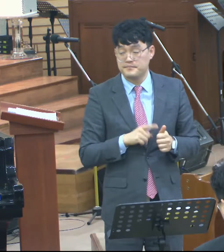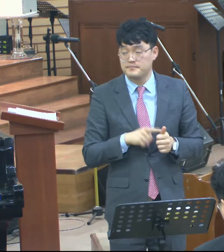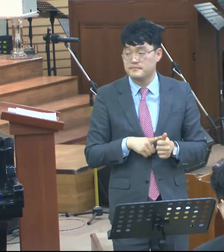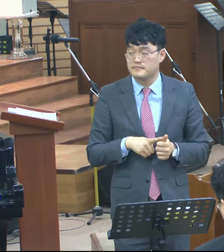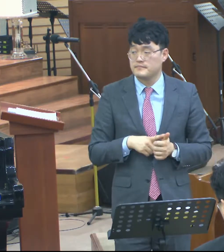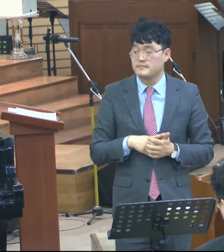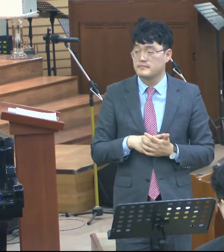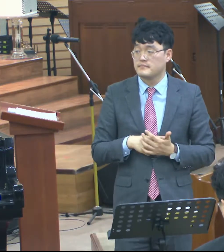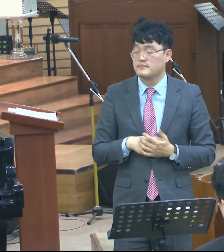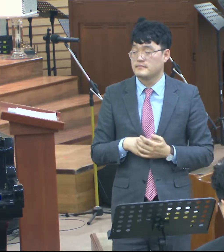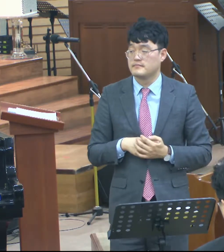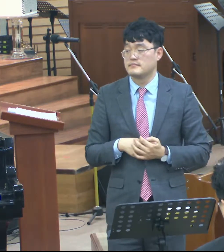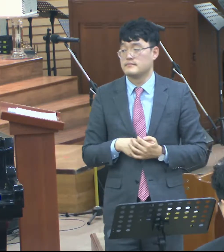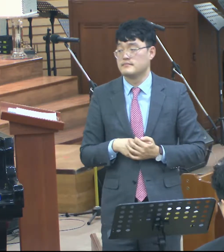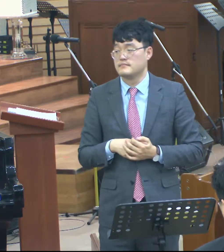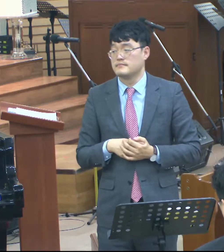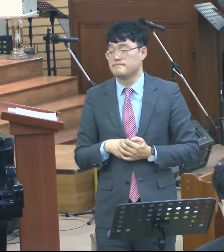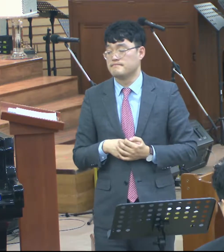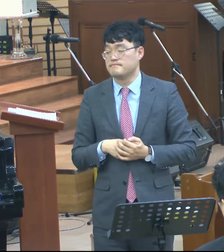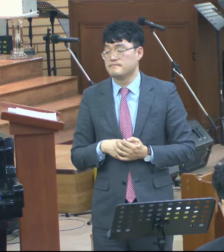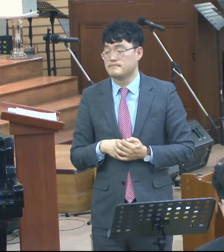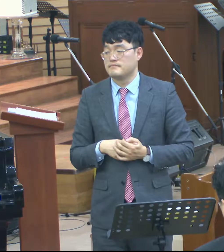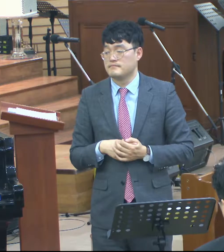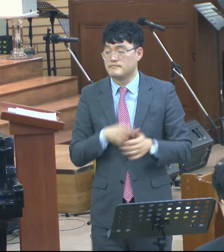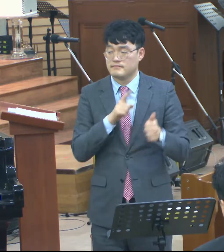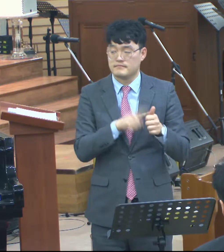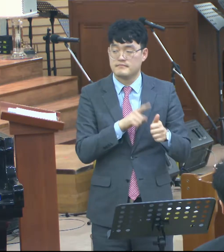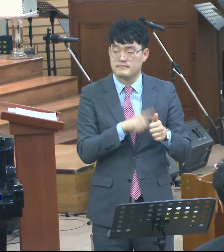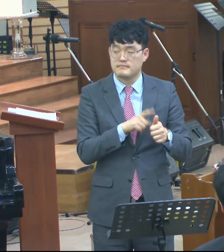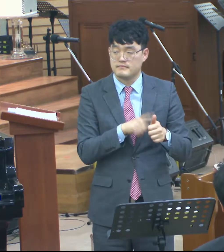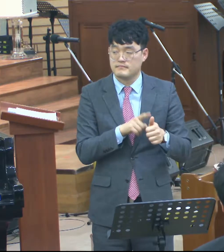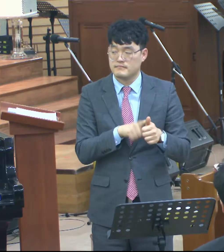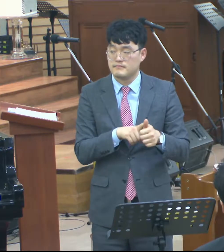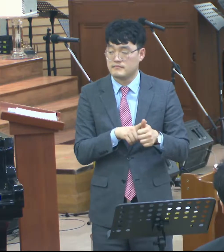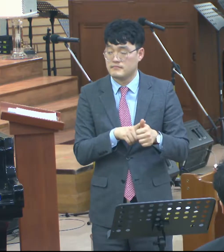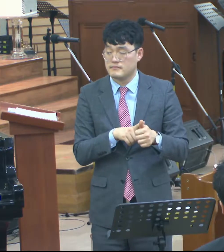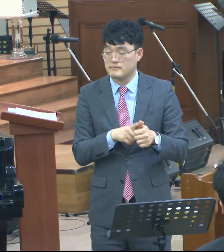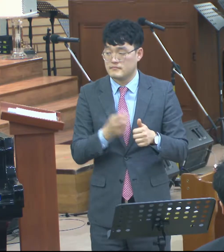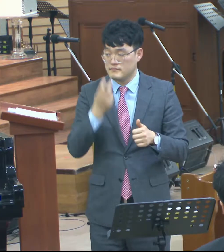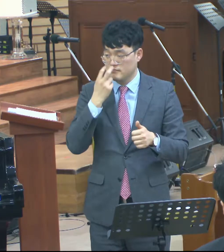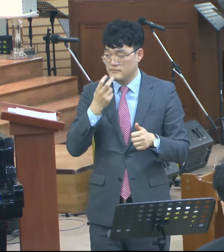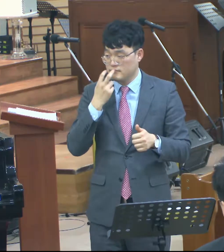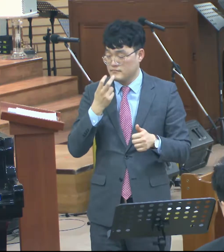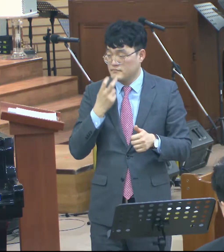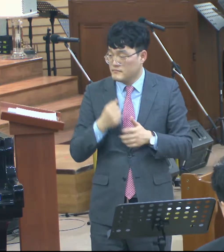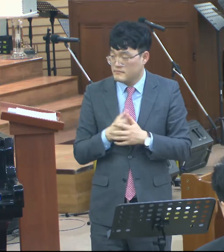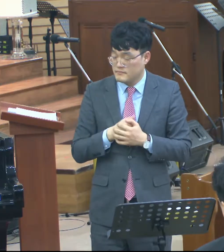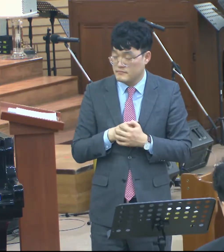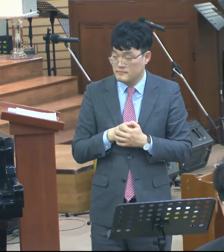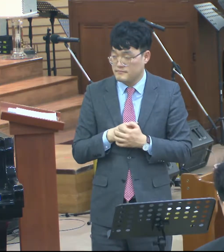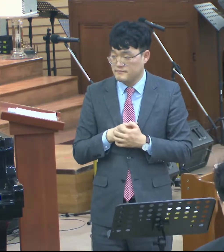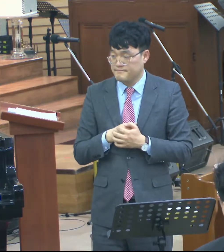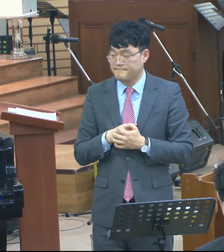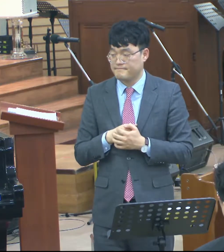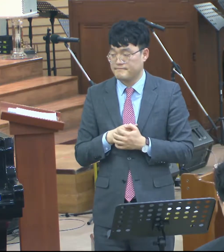자기 마음대로 살려줬어요. 그래서 당신의 목숨을 대신해서 하나님 찾는다 이런 얘기를 듣고